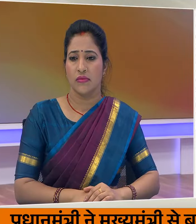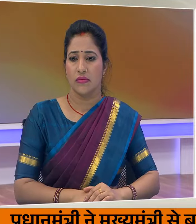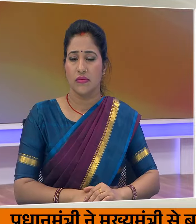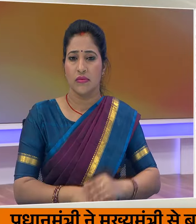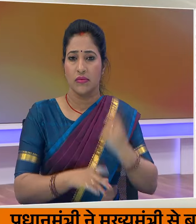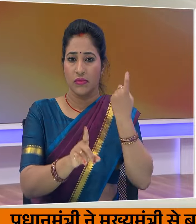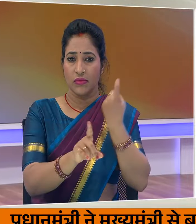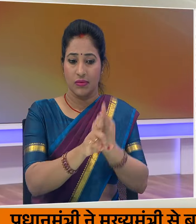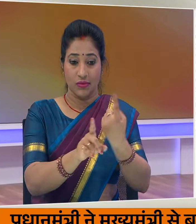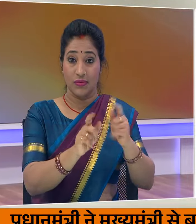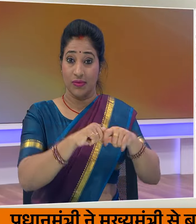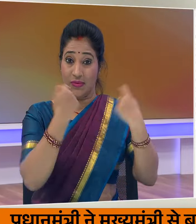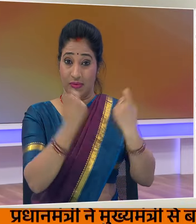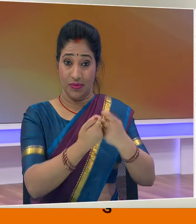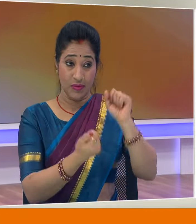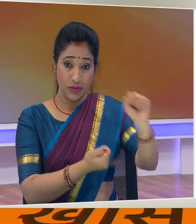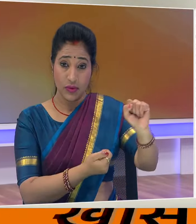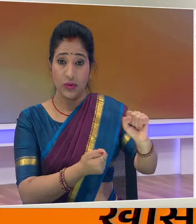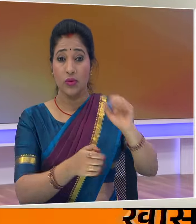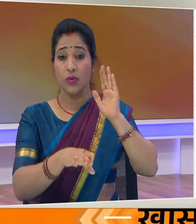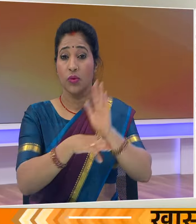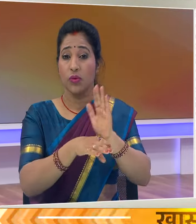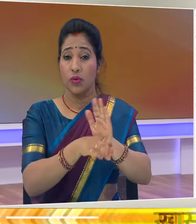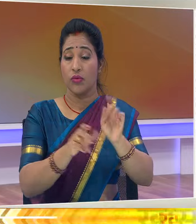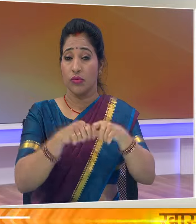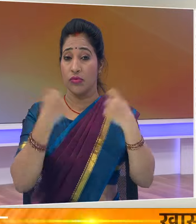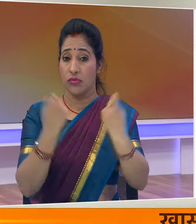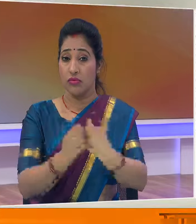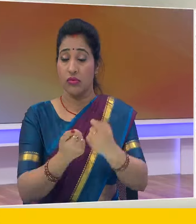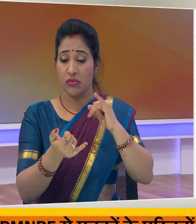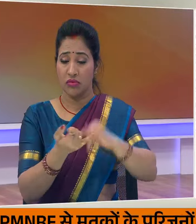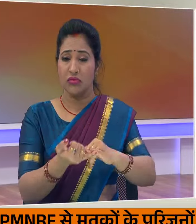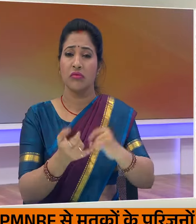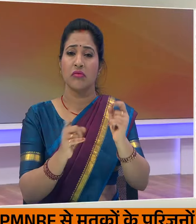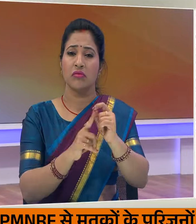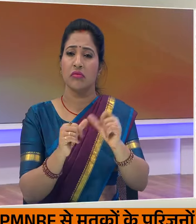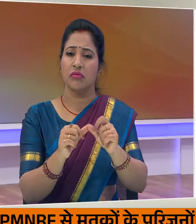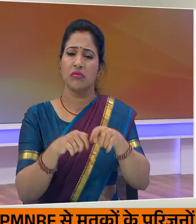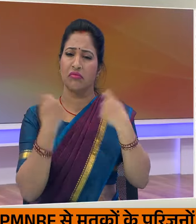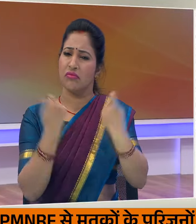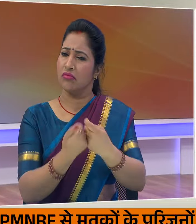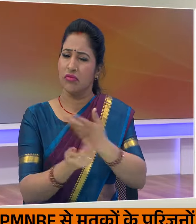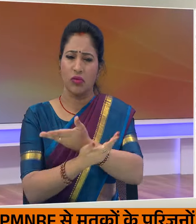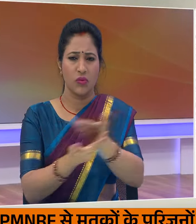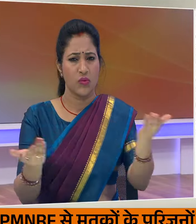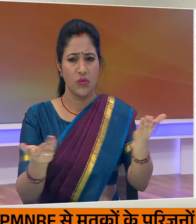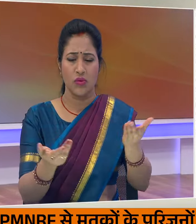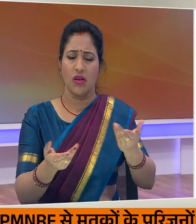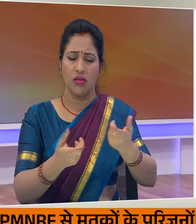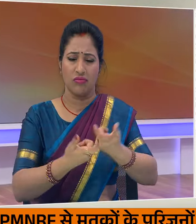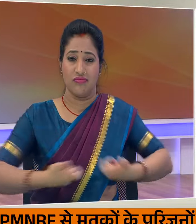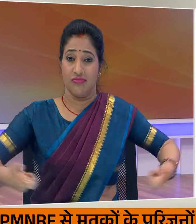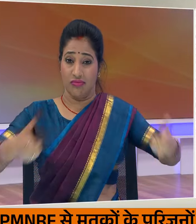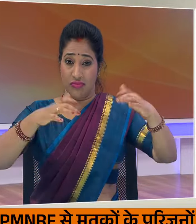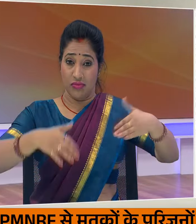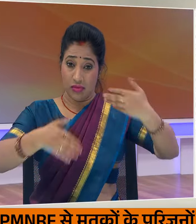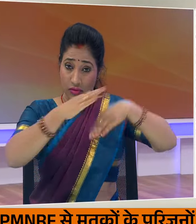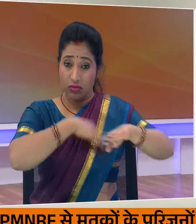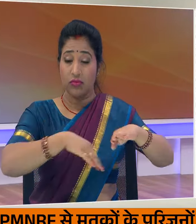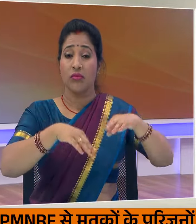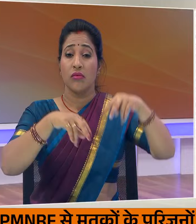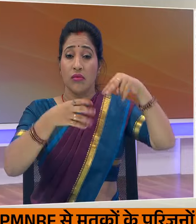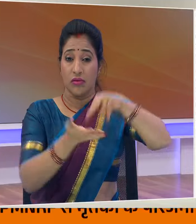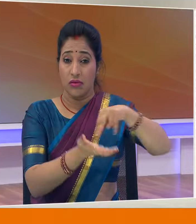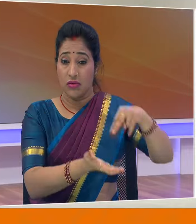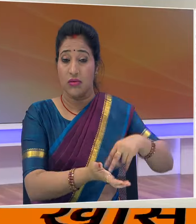केजरीवाल जी की पार्टी को कांग्रेस पार्टी, समाजवादी पार्टी और अन्य दल पार्लियामेंट में खड़े होकर राजेंद्र नगर में